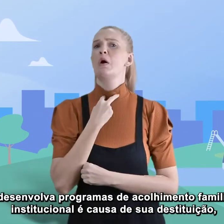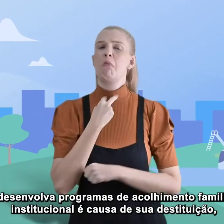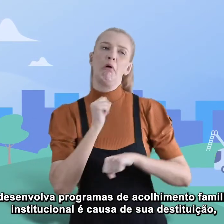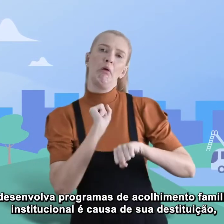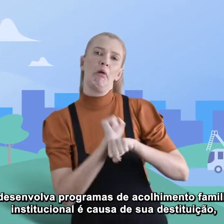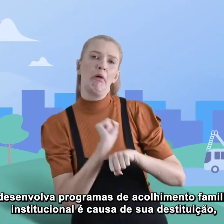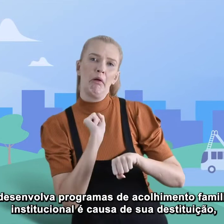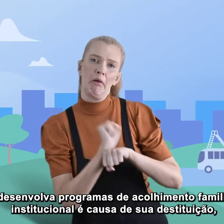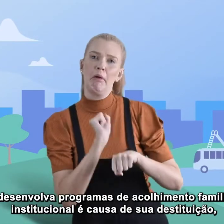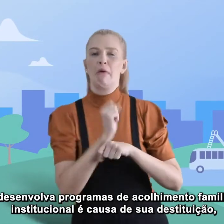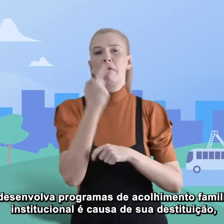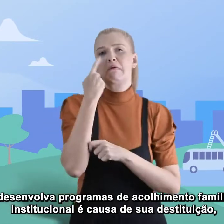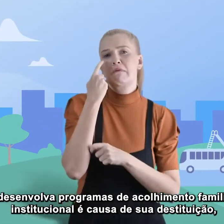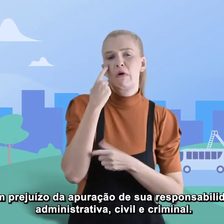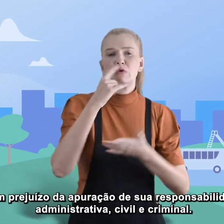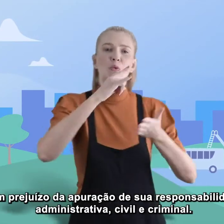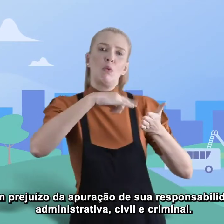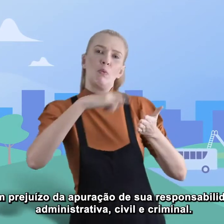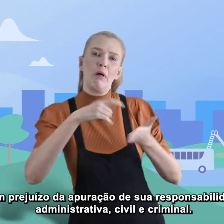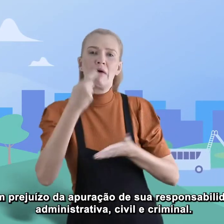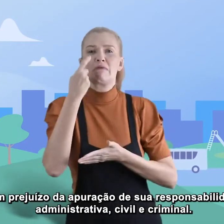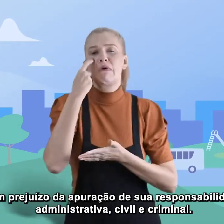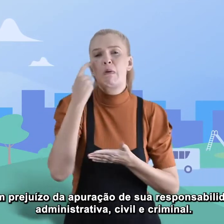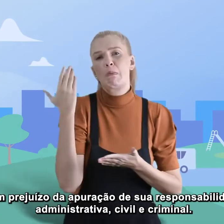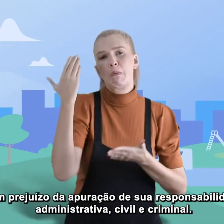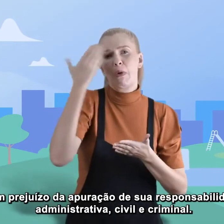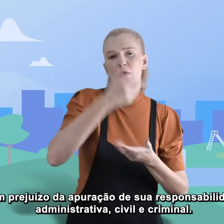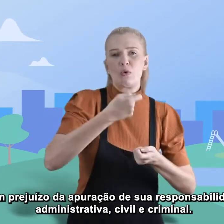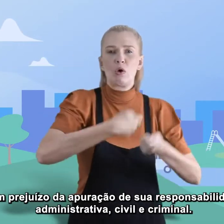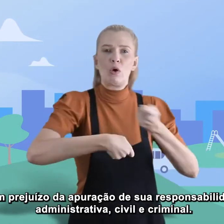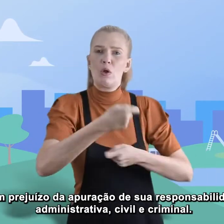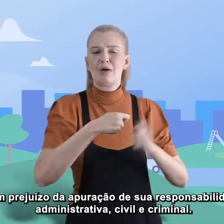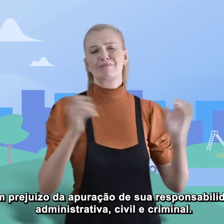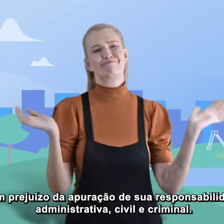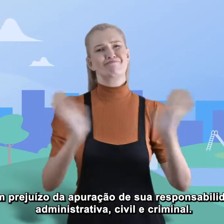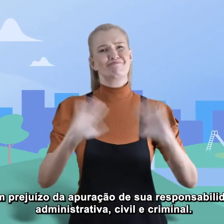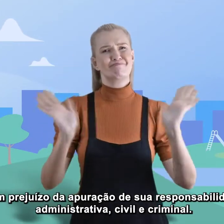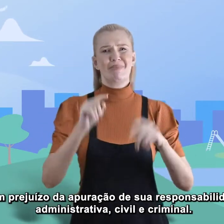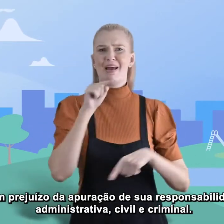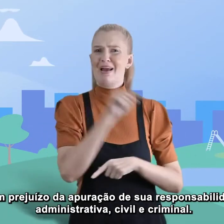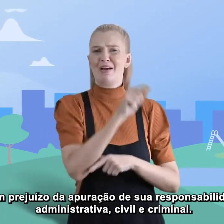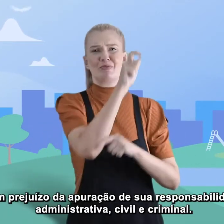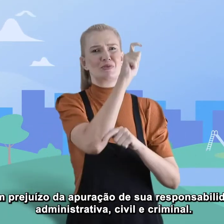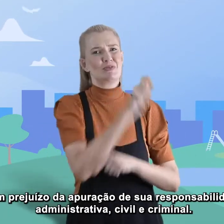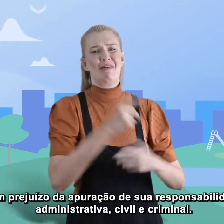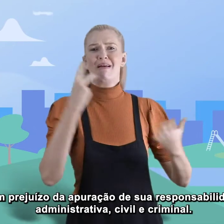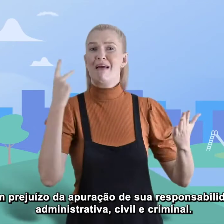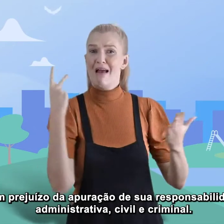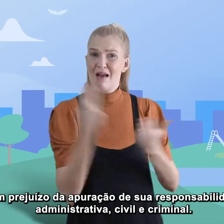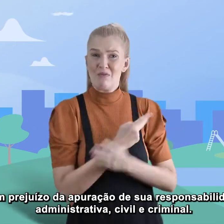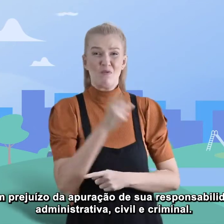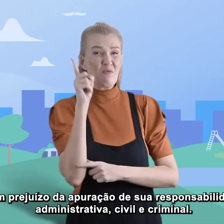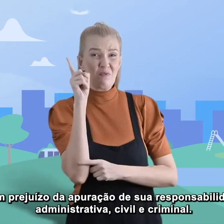sua destituição, sem prejuízo da apuração de sua responsabilidade administrativa, civil